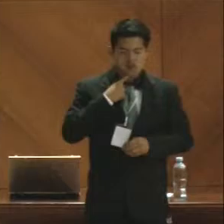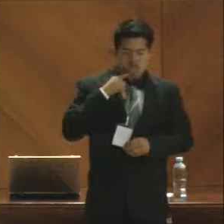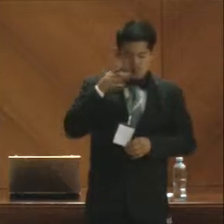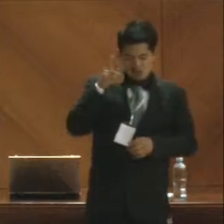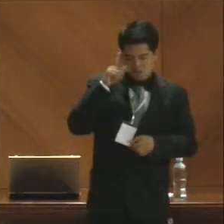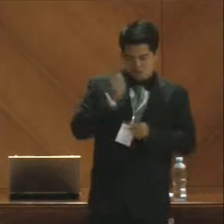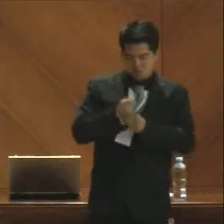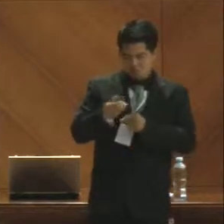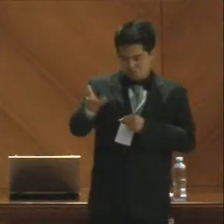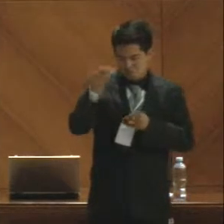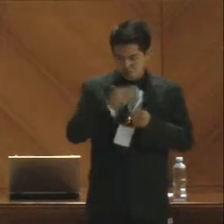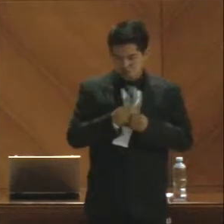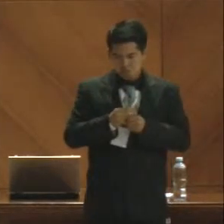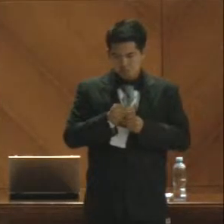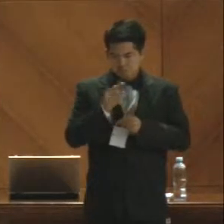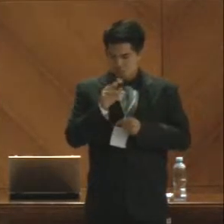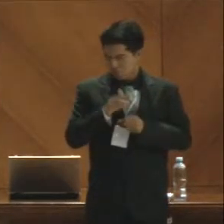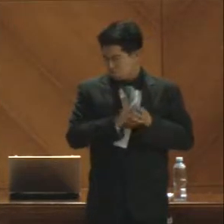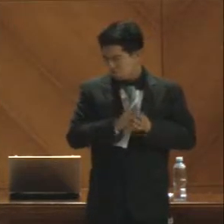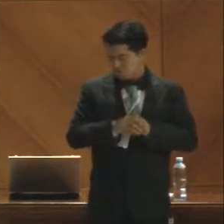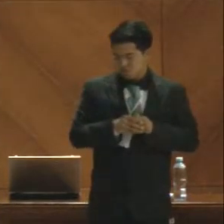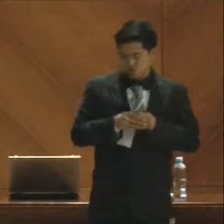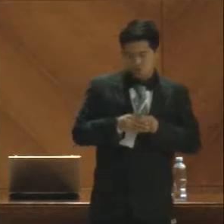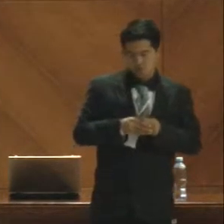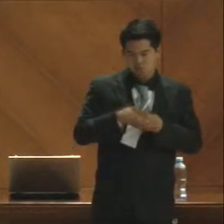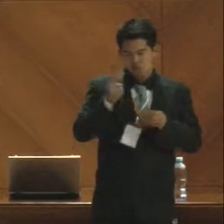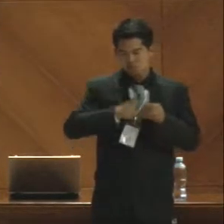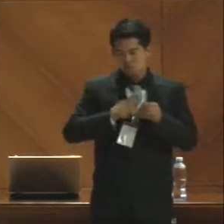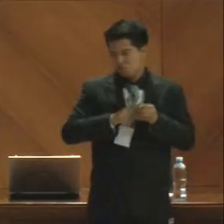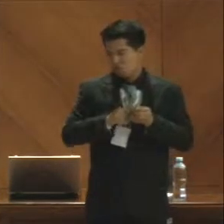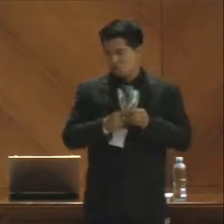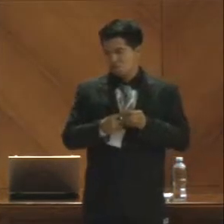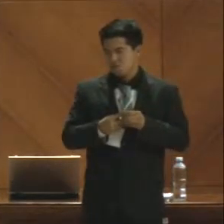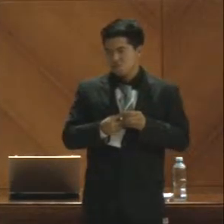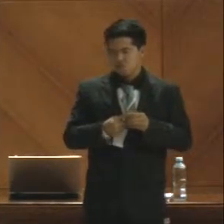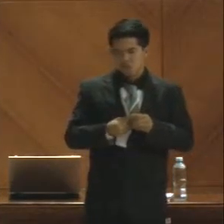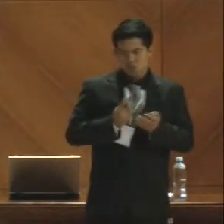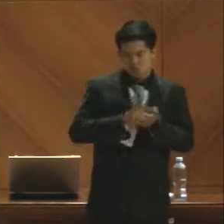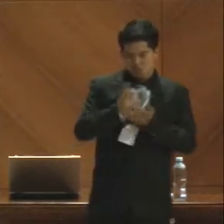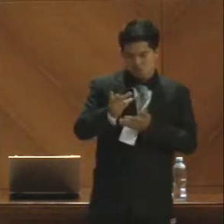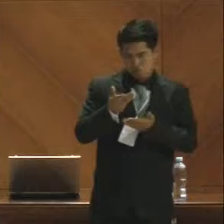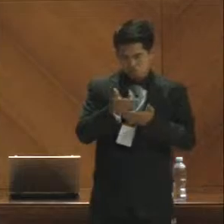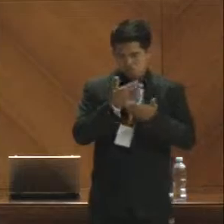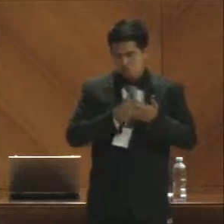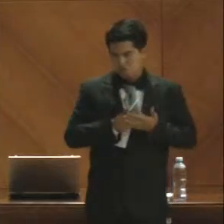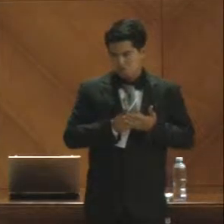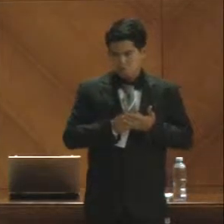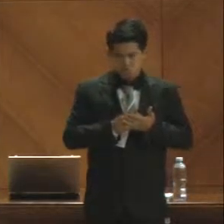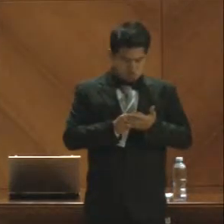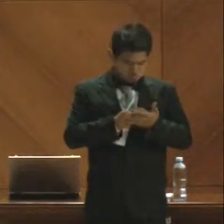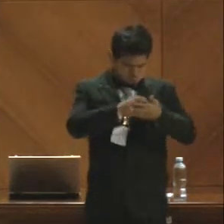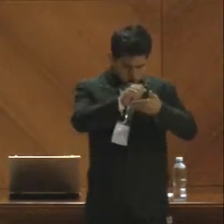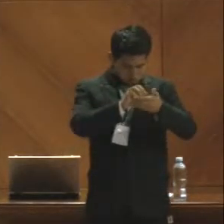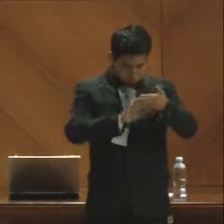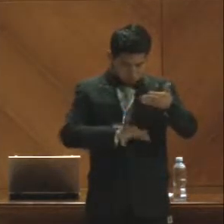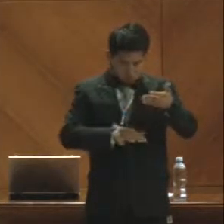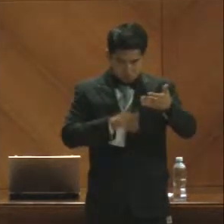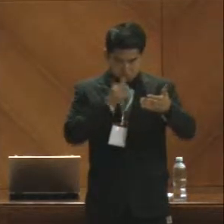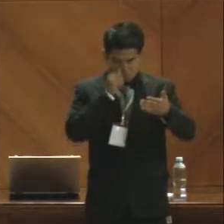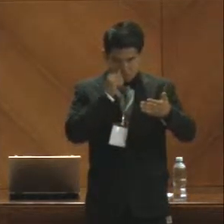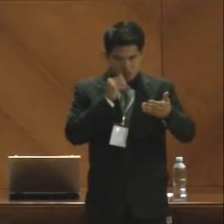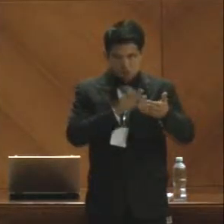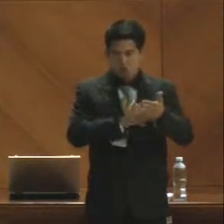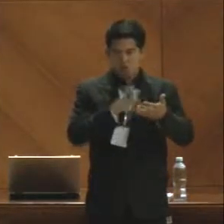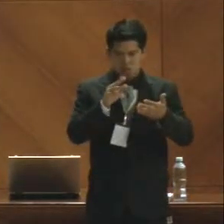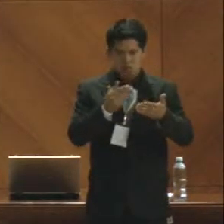que el municipio de Machala. Entonces, el municipio de Quito contrata ese software y luego con el código Ingenios va a estar obligado a publicar ese código